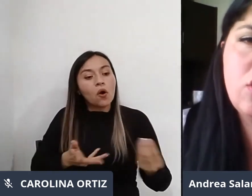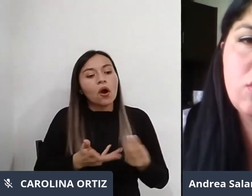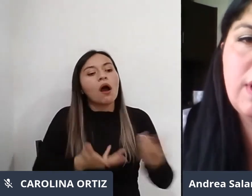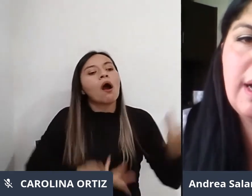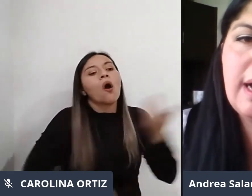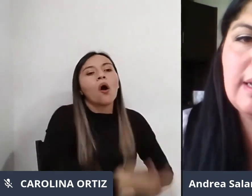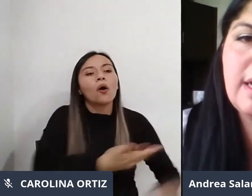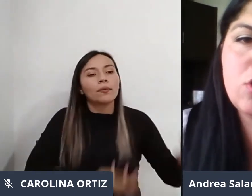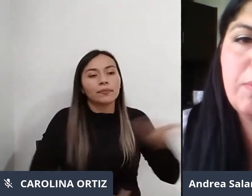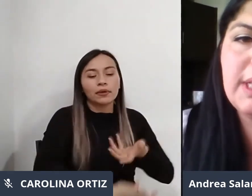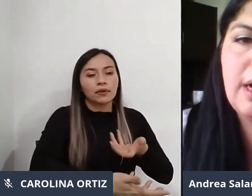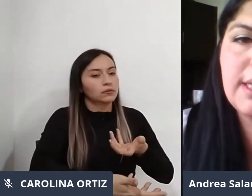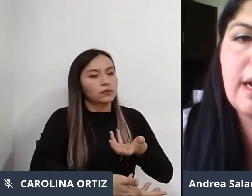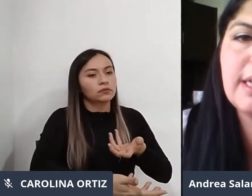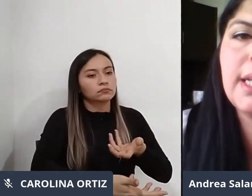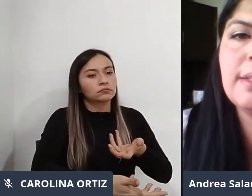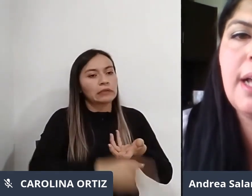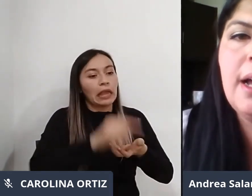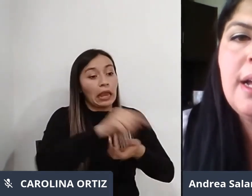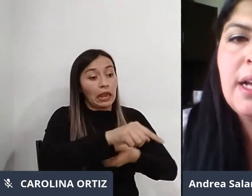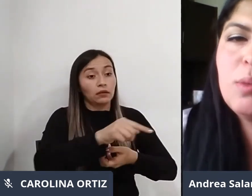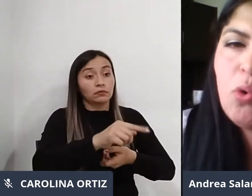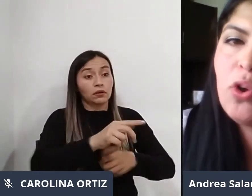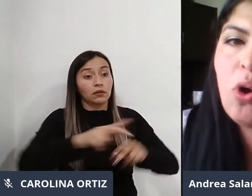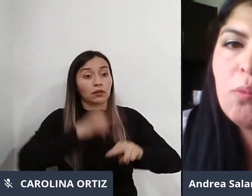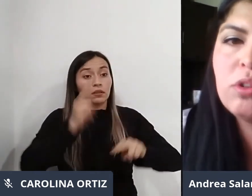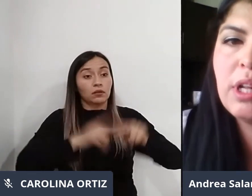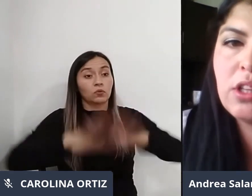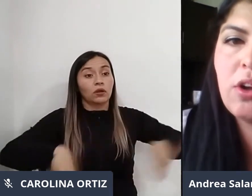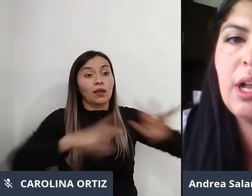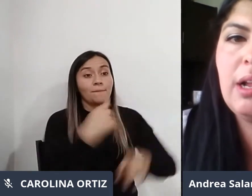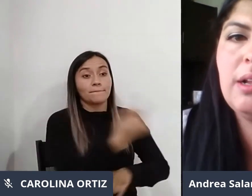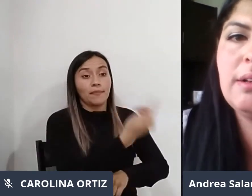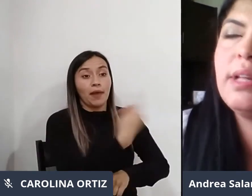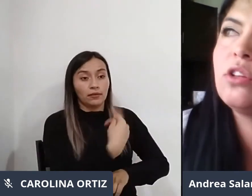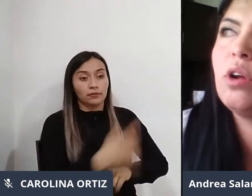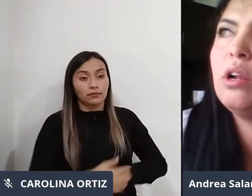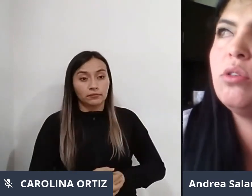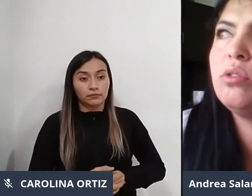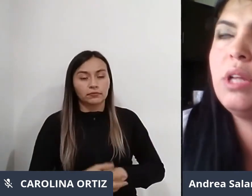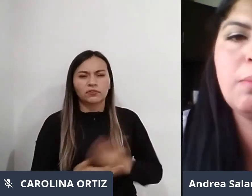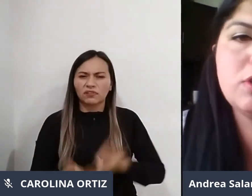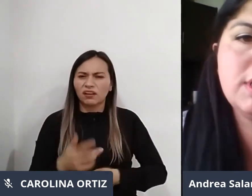de relación de instrumentalizar la ciencia es muy común